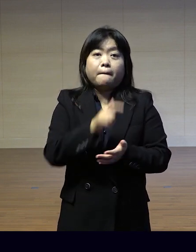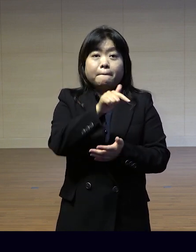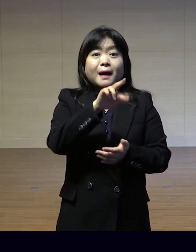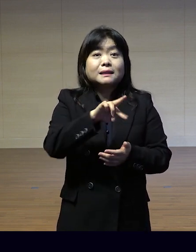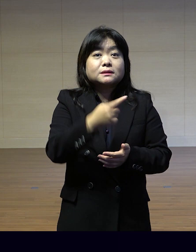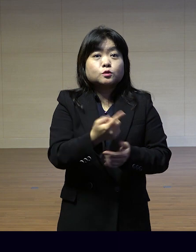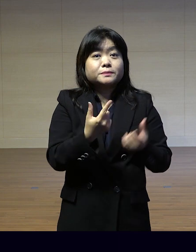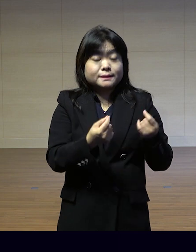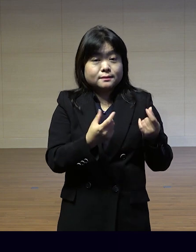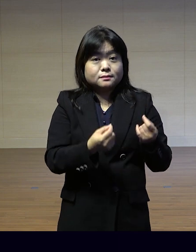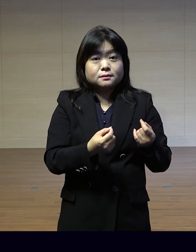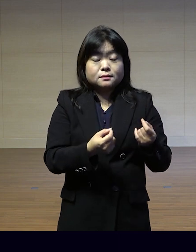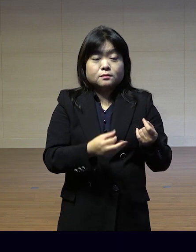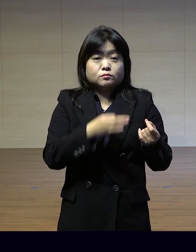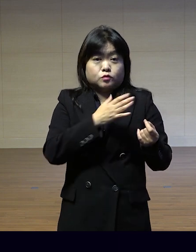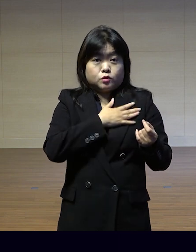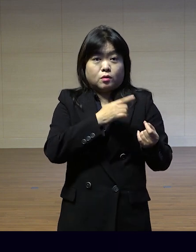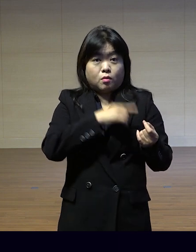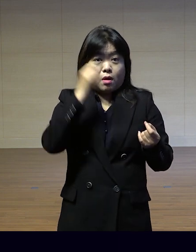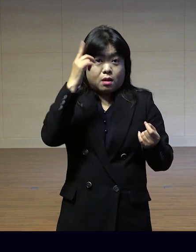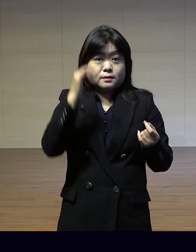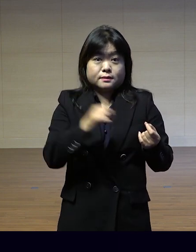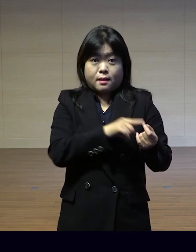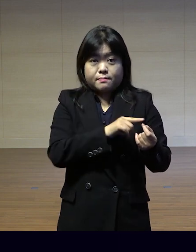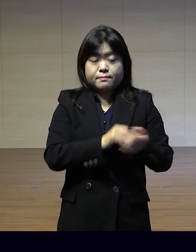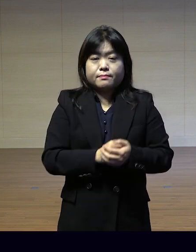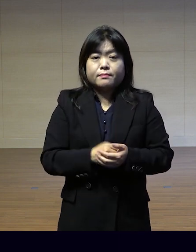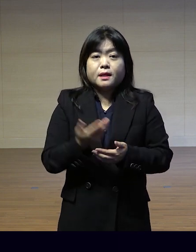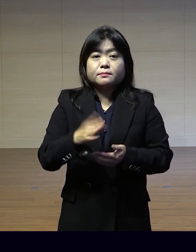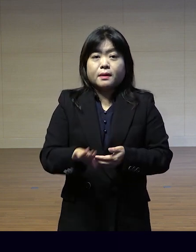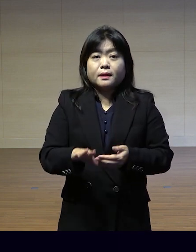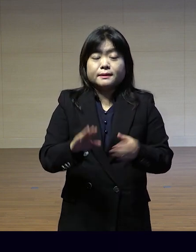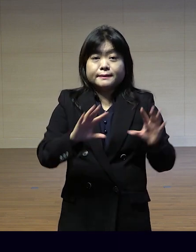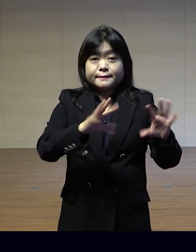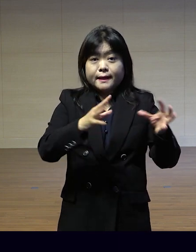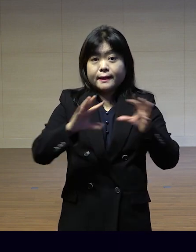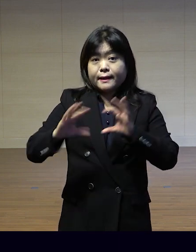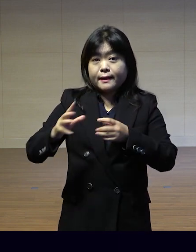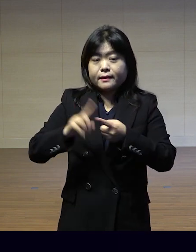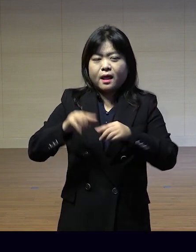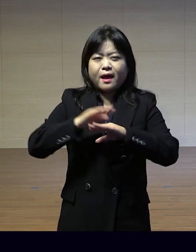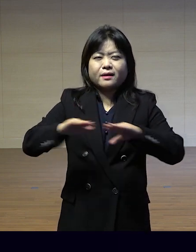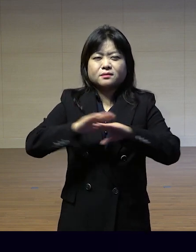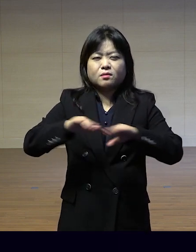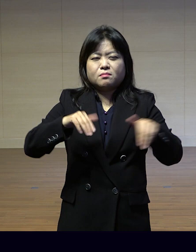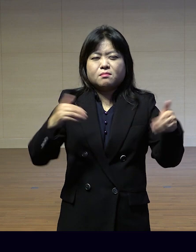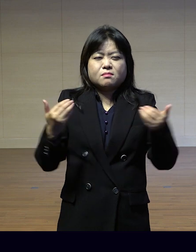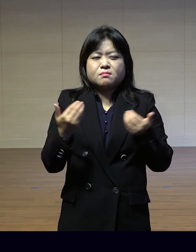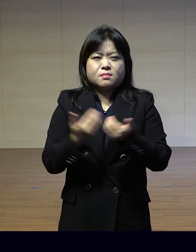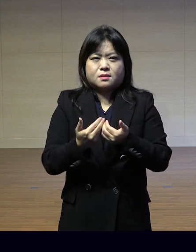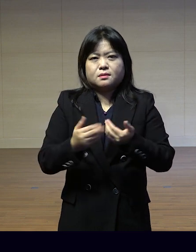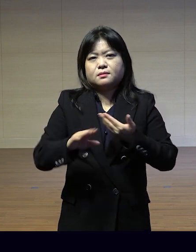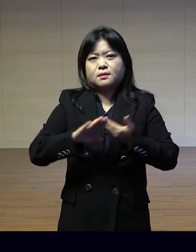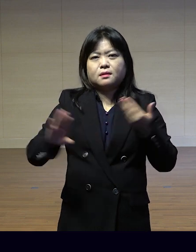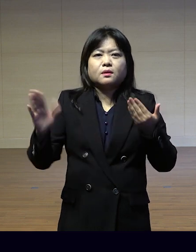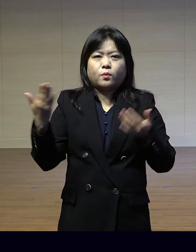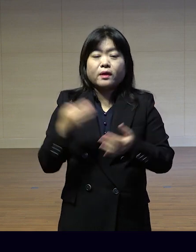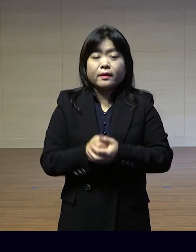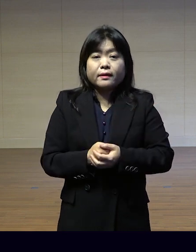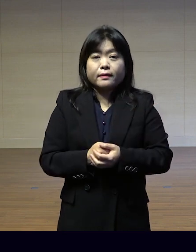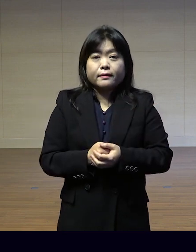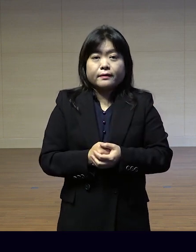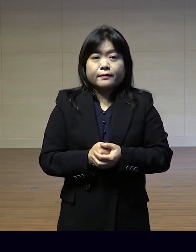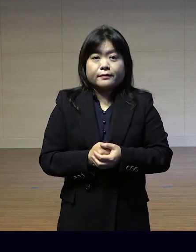마르크스도 그랬습니다. 그런데 두 사람들은 이제 세계관, 세계 해석이 이제 완전히 달라지게 되죠.